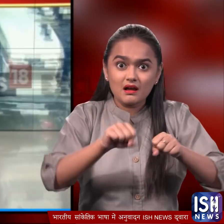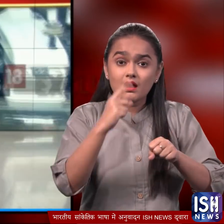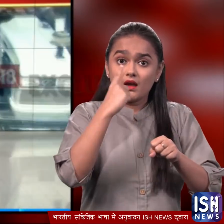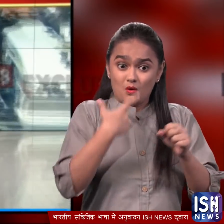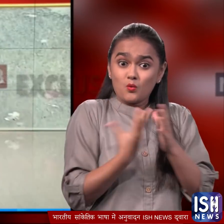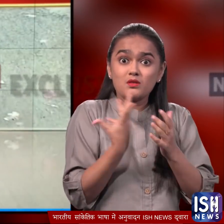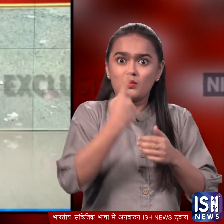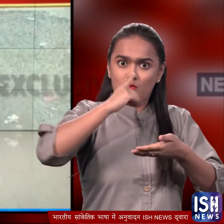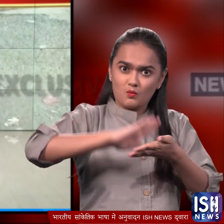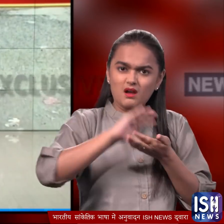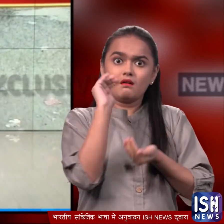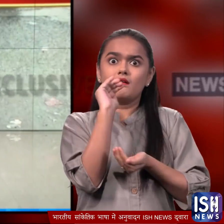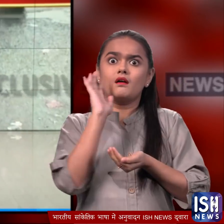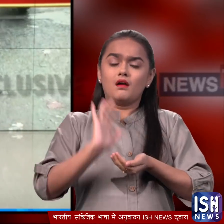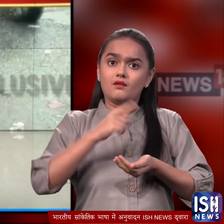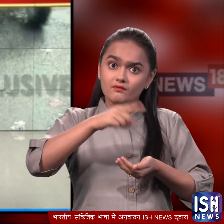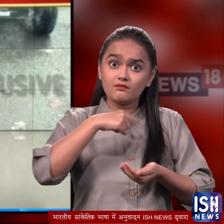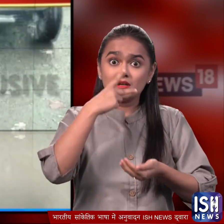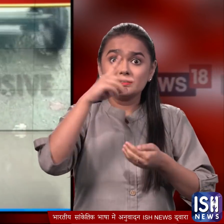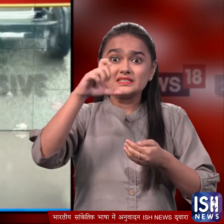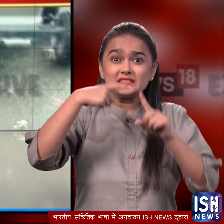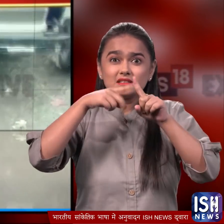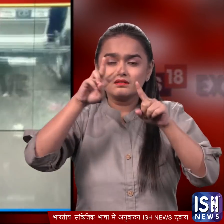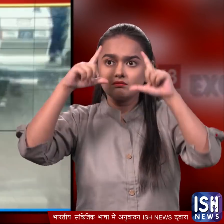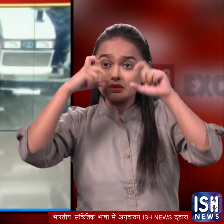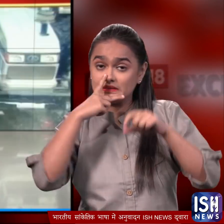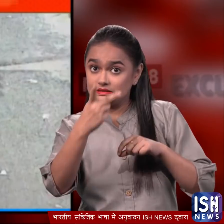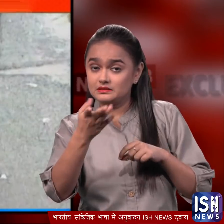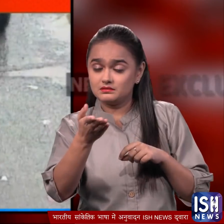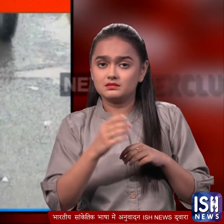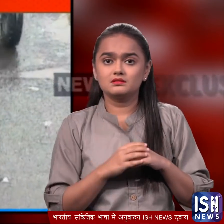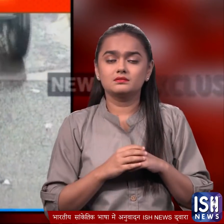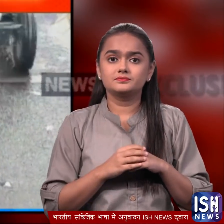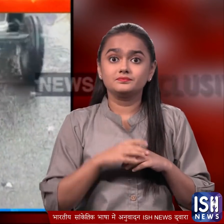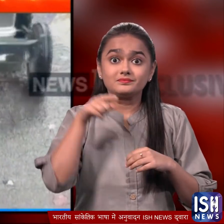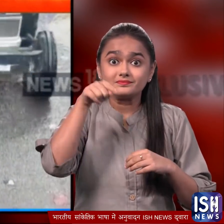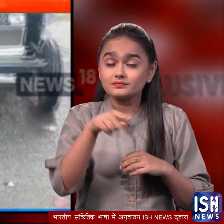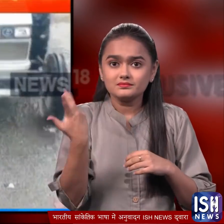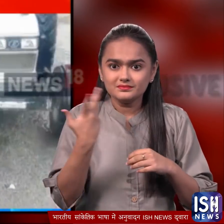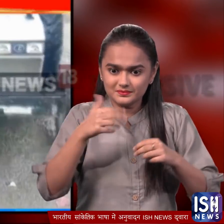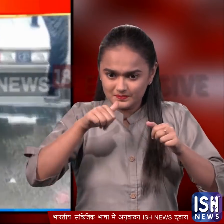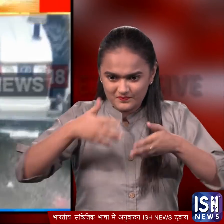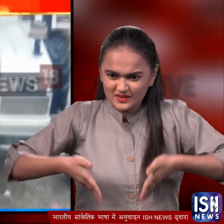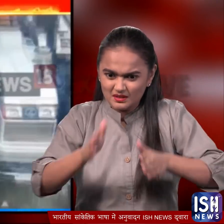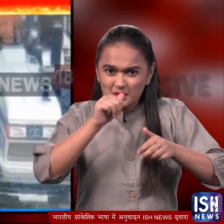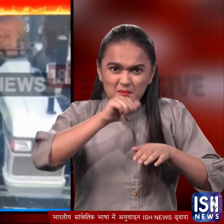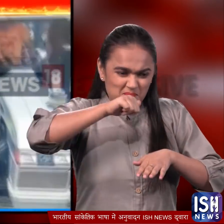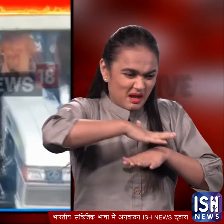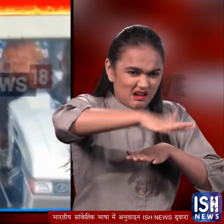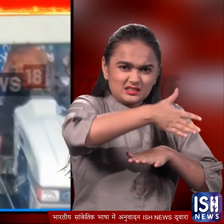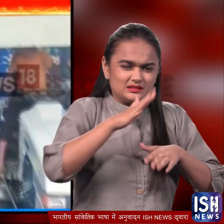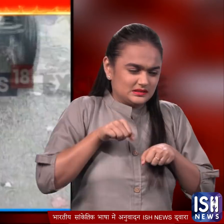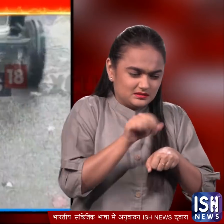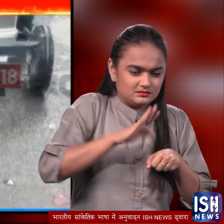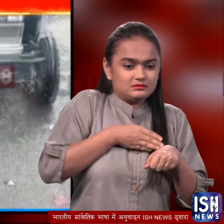एक महिला और बच्चा भी था। इस हादसे का CCTV फुटेज भी सामने आया, जिसमें वो सड़क में पानी से भरे एक गड्ढे को पार करने की